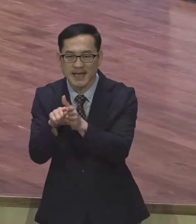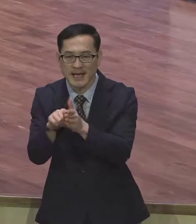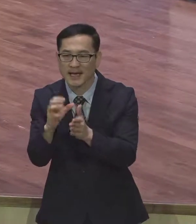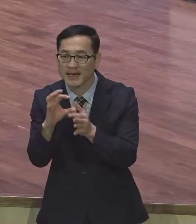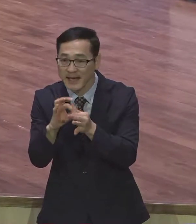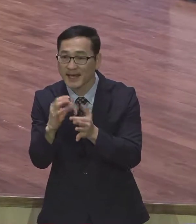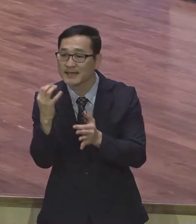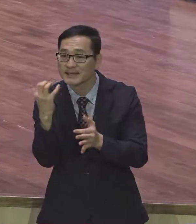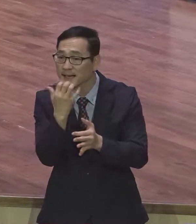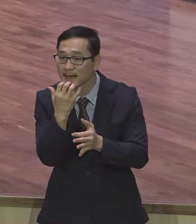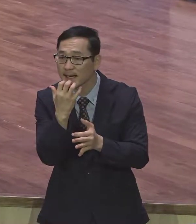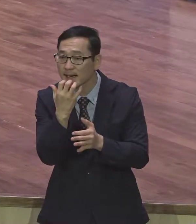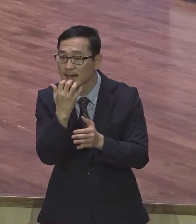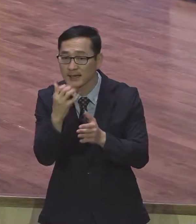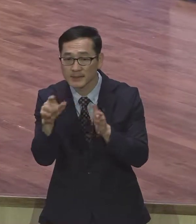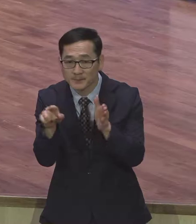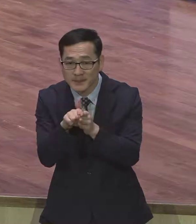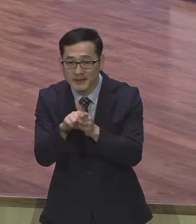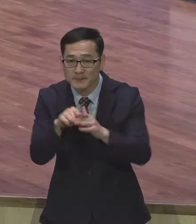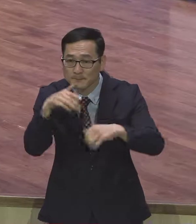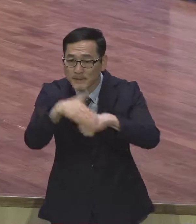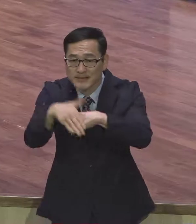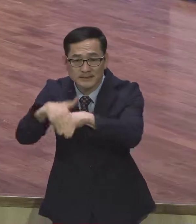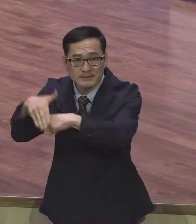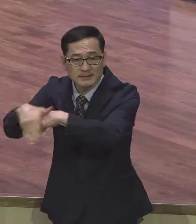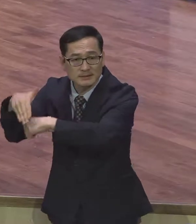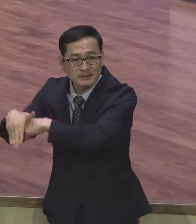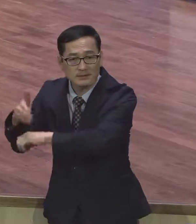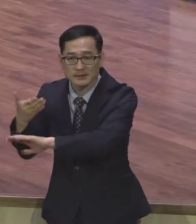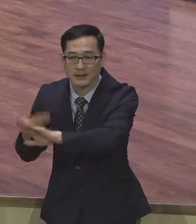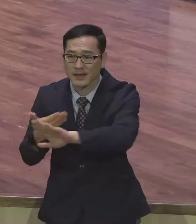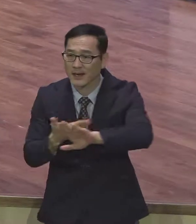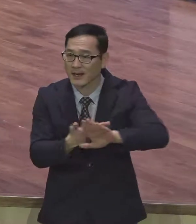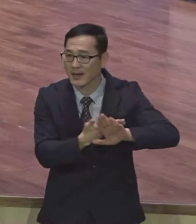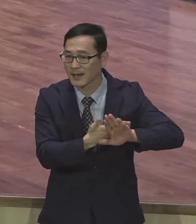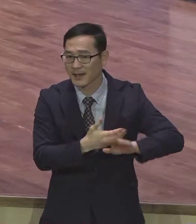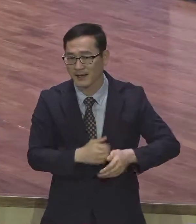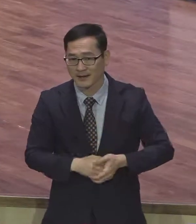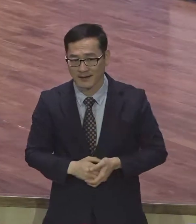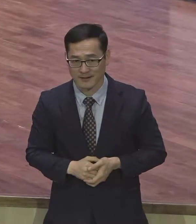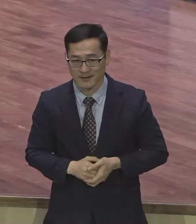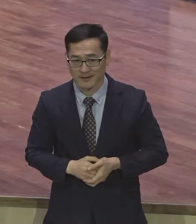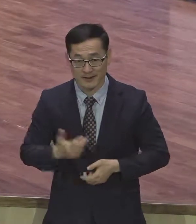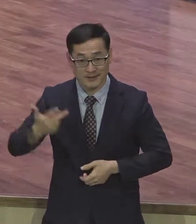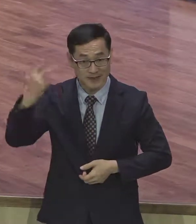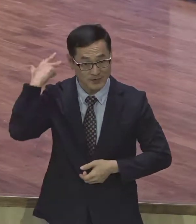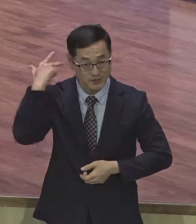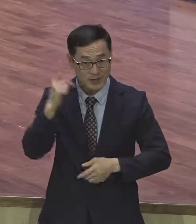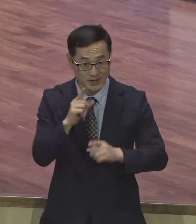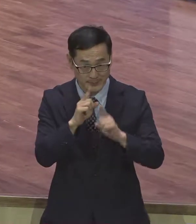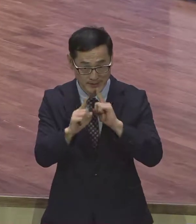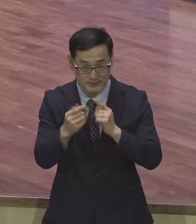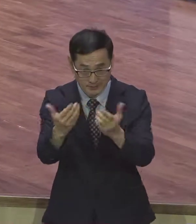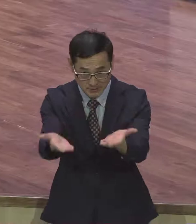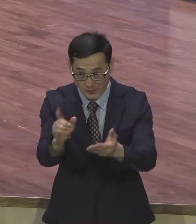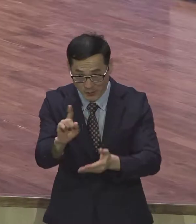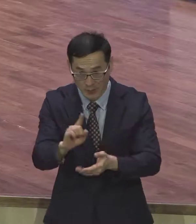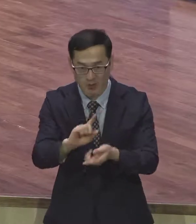신앙의 색깔이 그렇게 다 다르다. 그런 말씀입니다. 지난주에 말씀을 드렸습니다. 서로 다른 것을